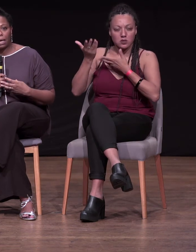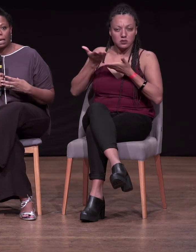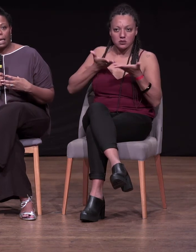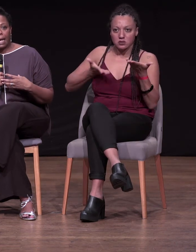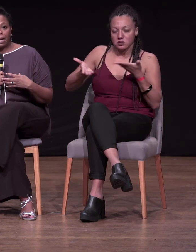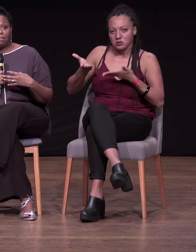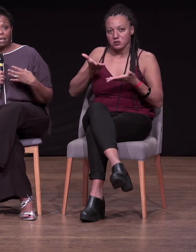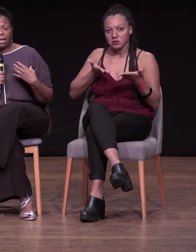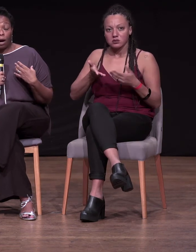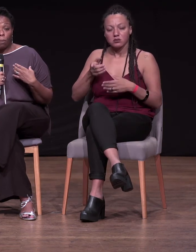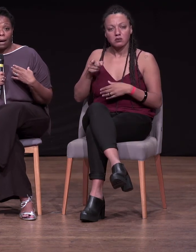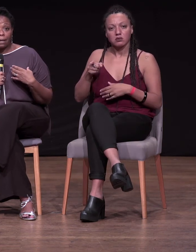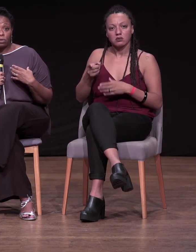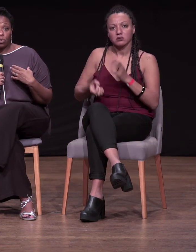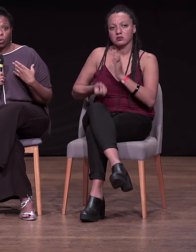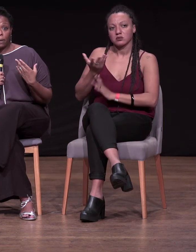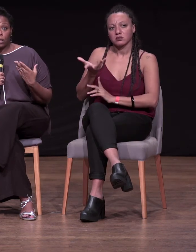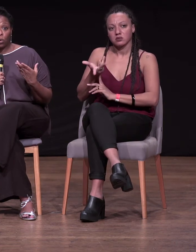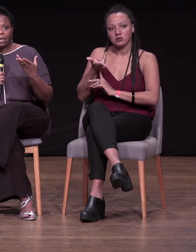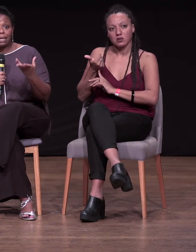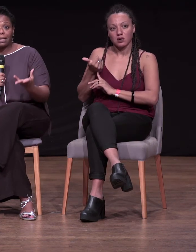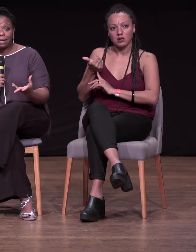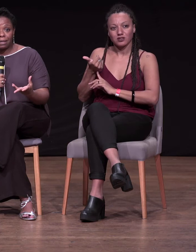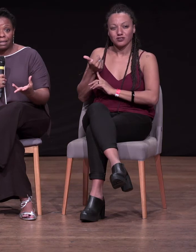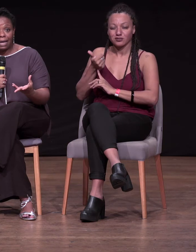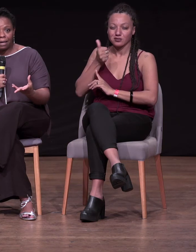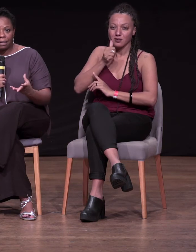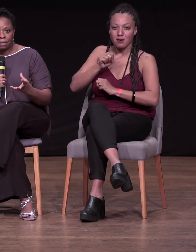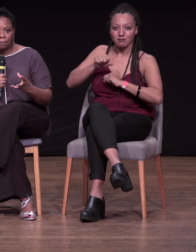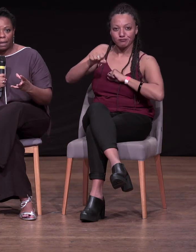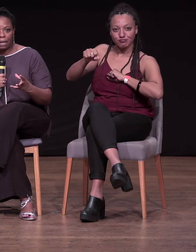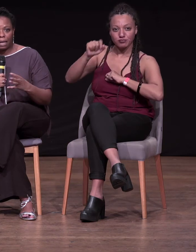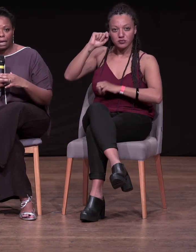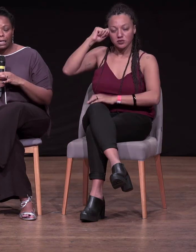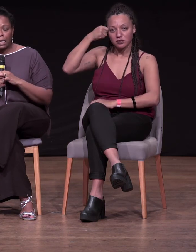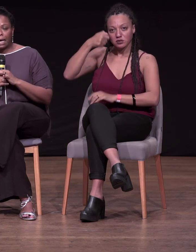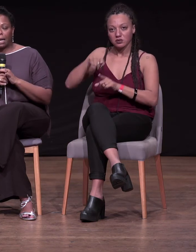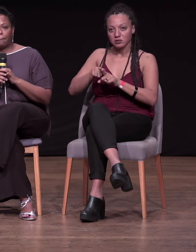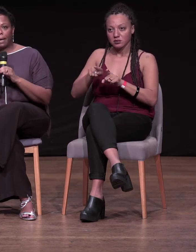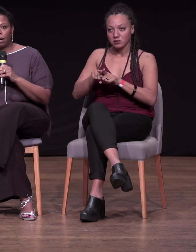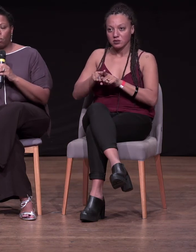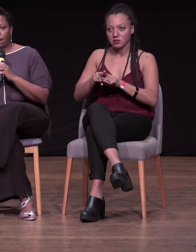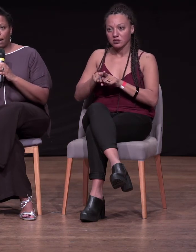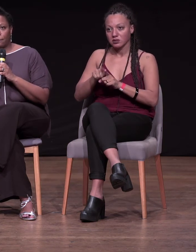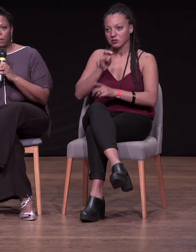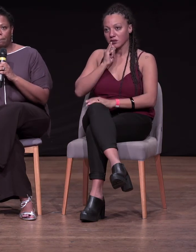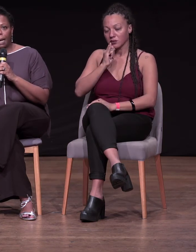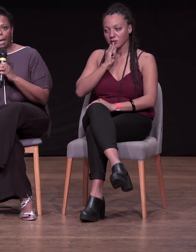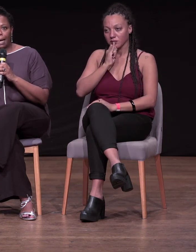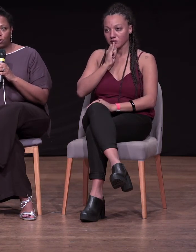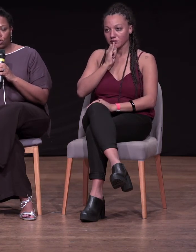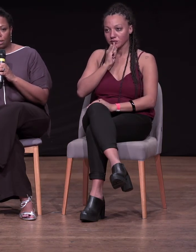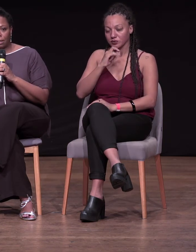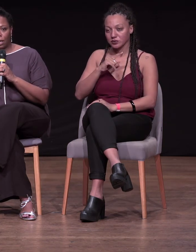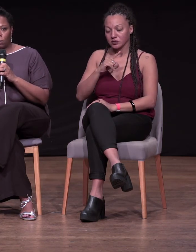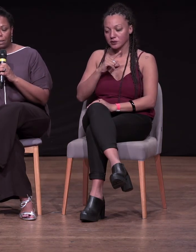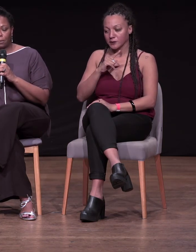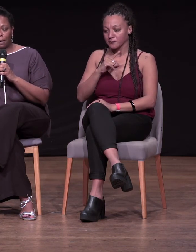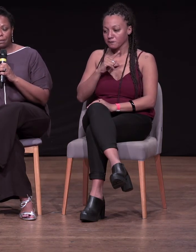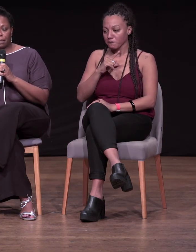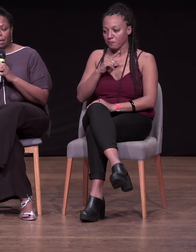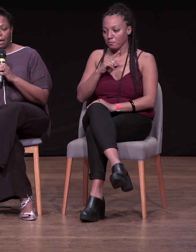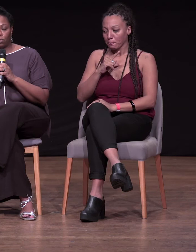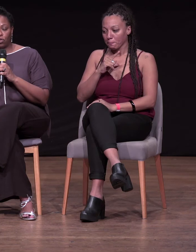supersexualização, né? Ela vai criar uma super-heroína negra também, né? Ela pega uma embalagem que tem